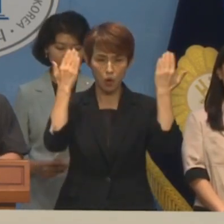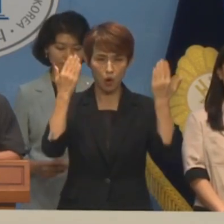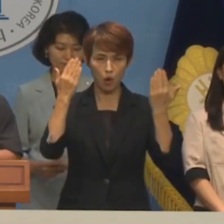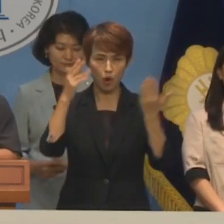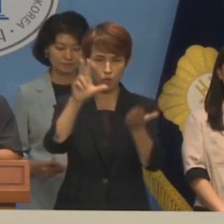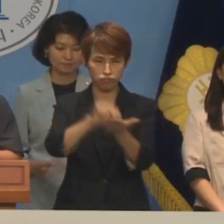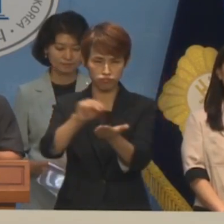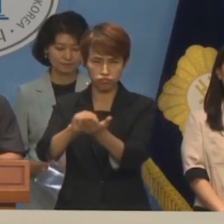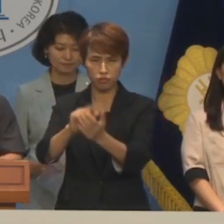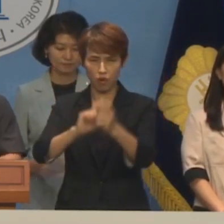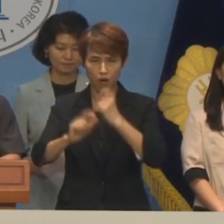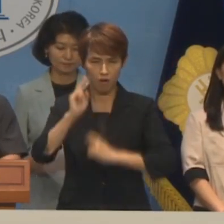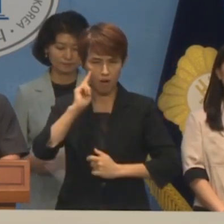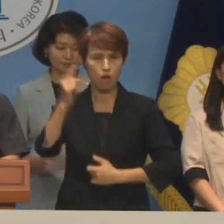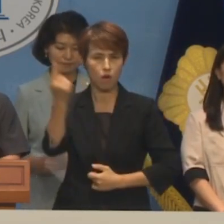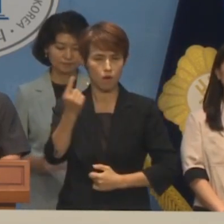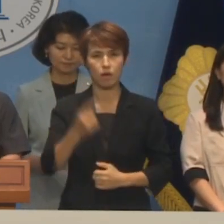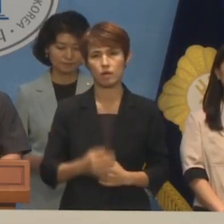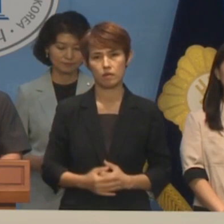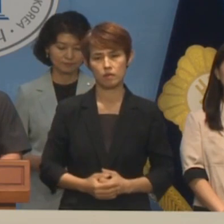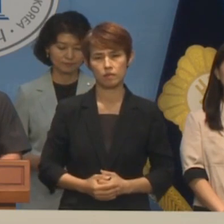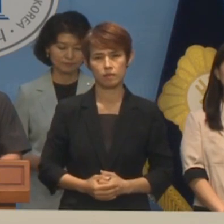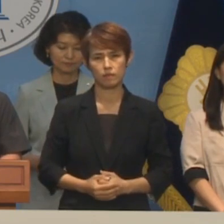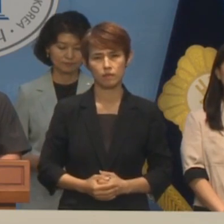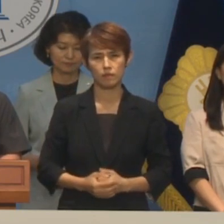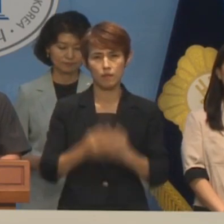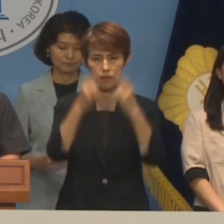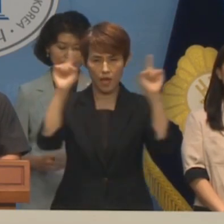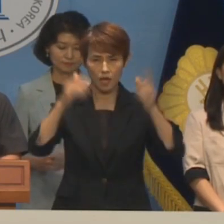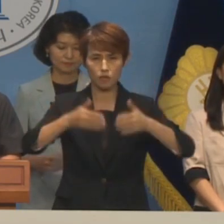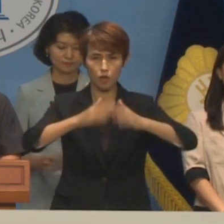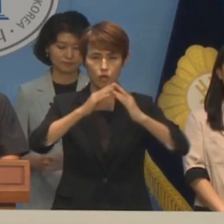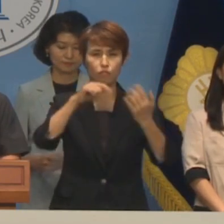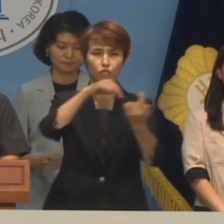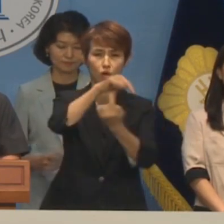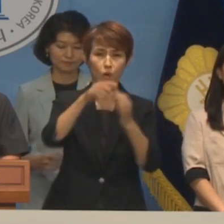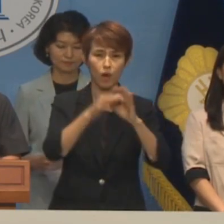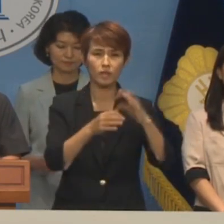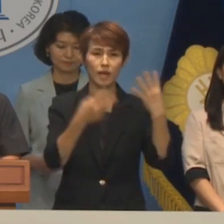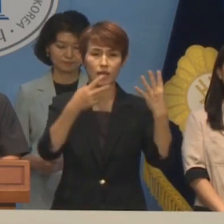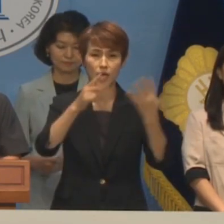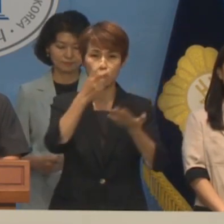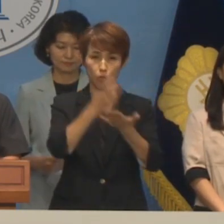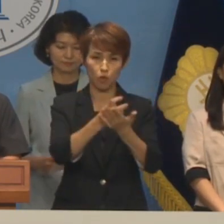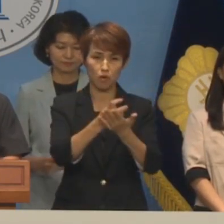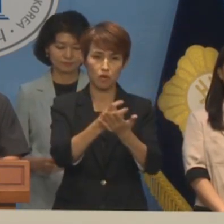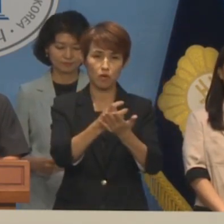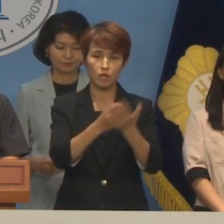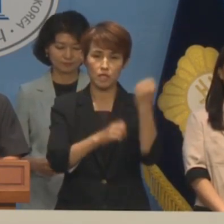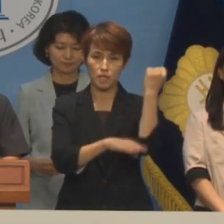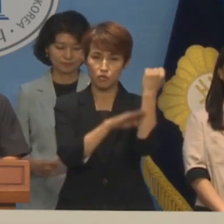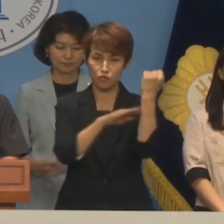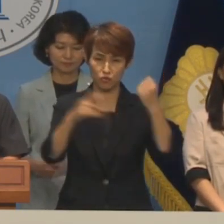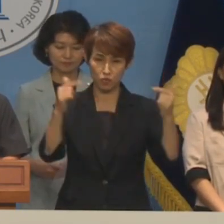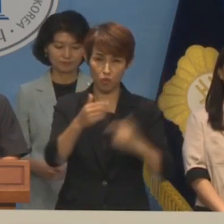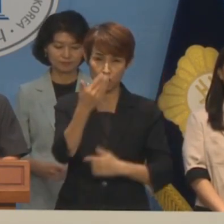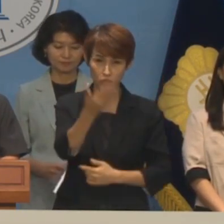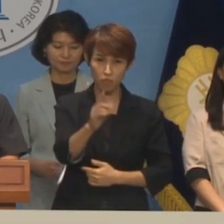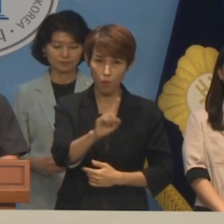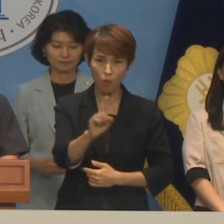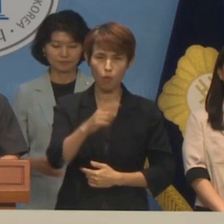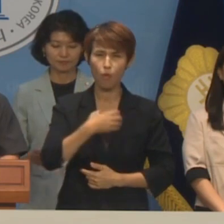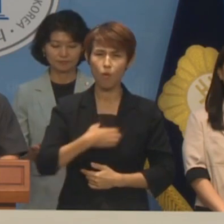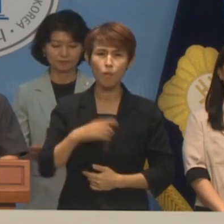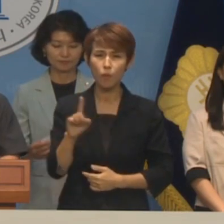더욱 심화시킬 것이다. 대학 설립 운영 규정의 4대 요건의 기준 완화에서 특히 우려스러운